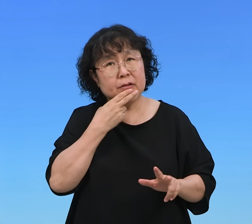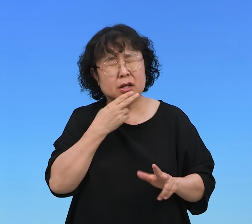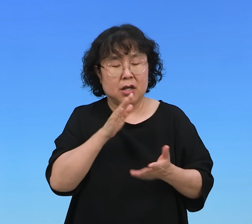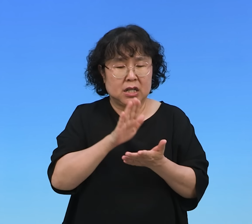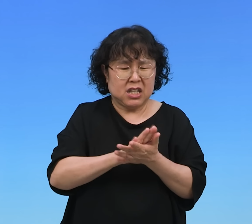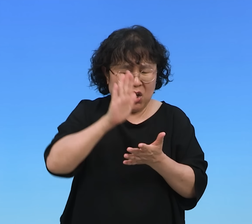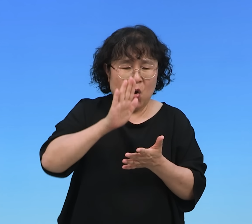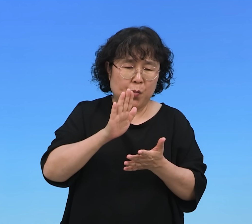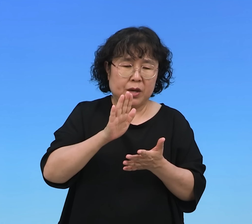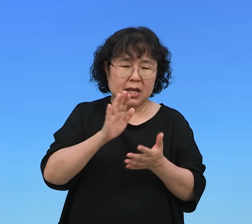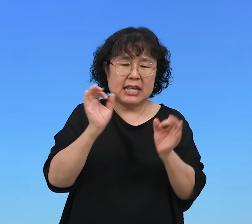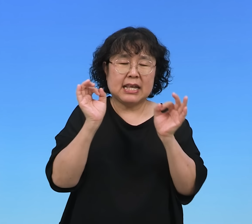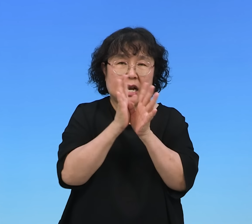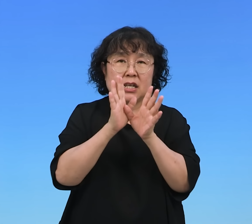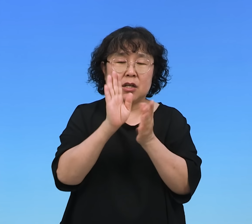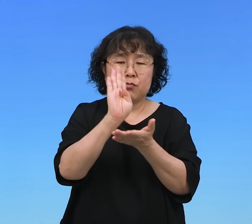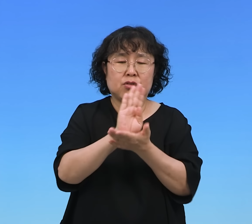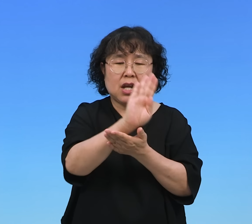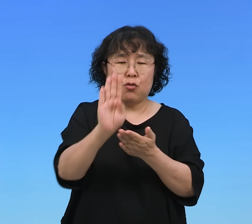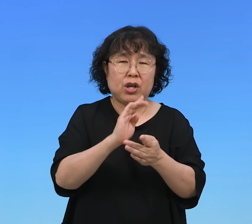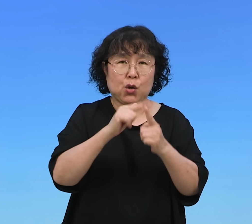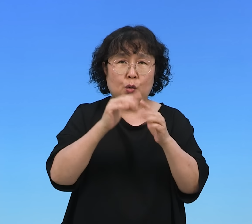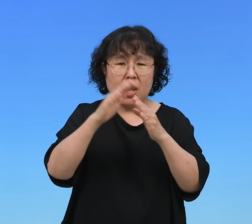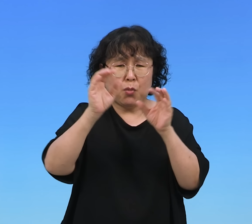저는 아픈 거예요